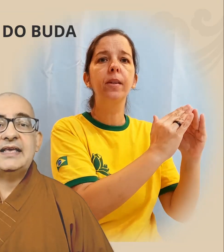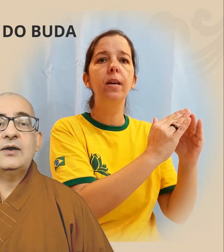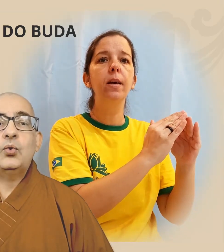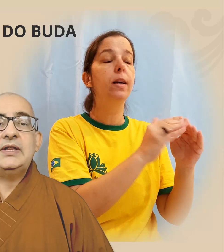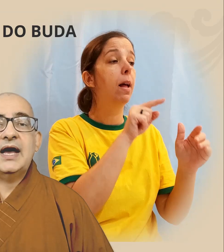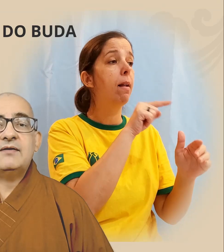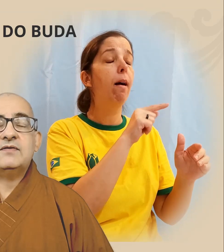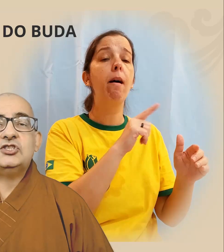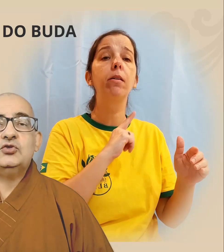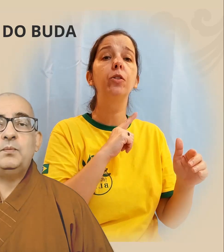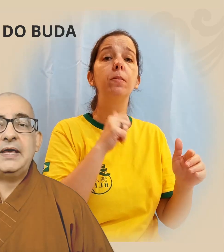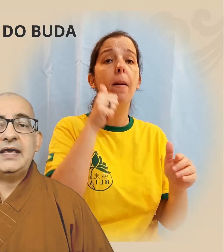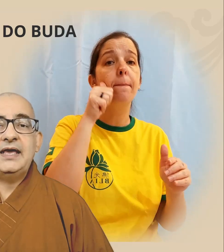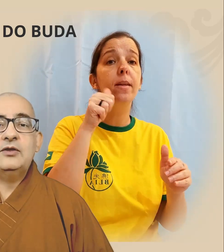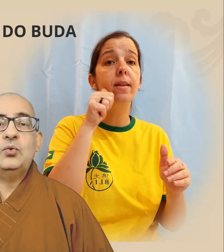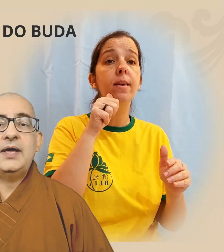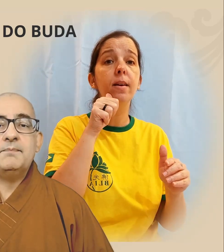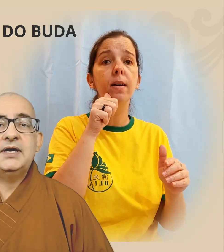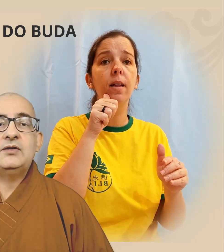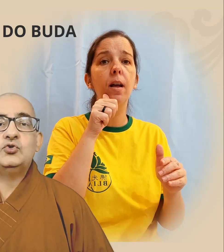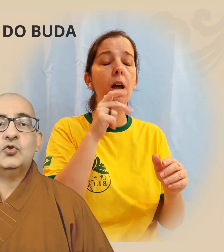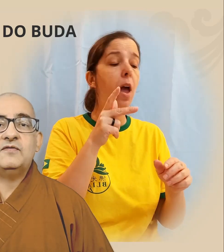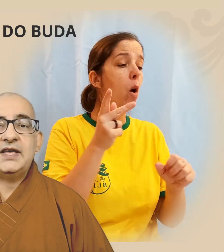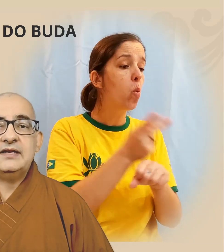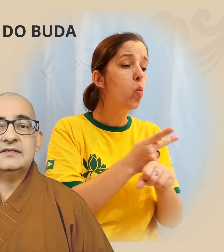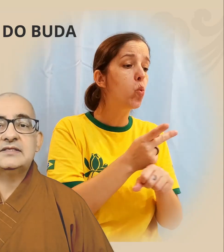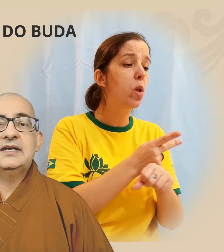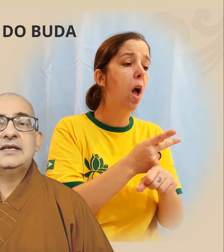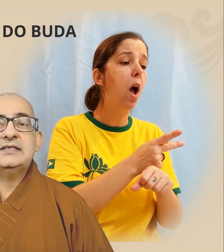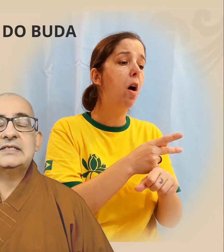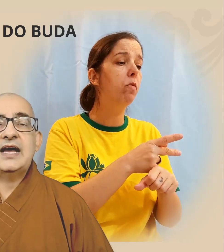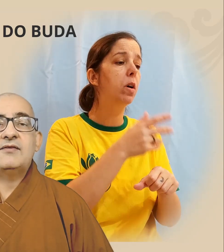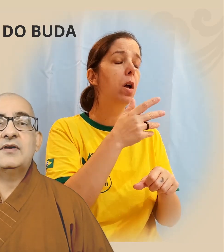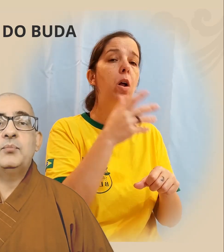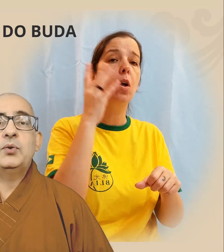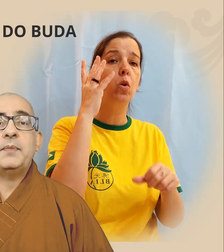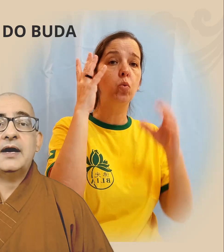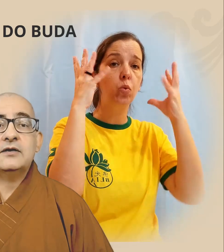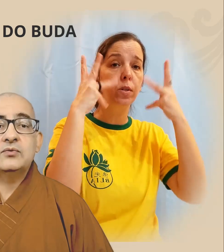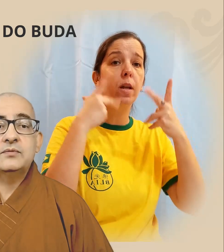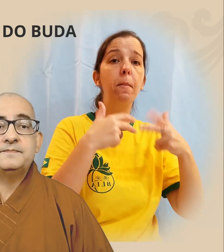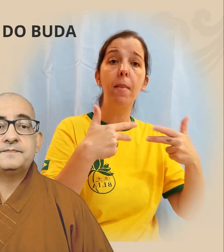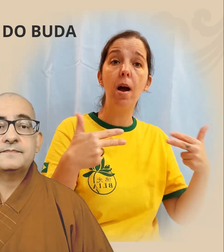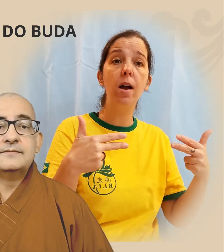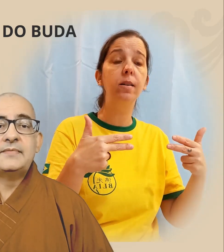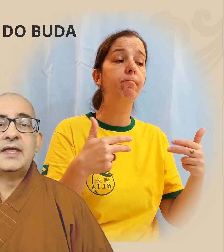menina que cuidava de um pequeno rebanho de ovelhas estava por perto.